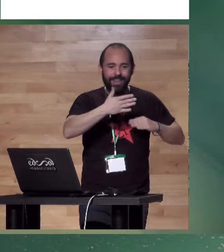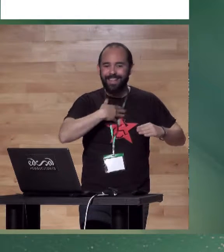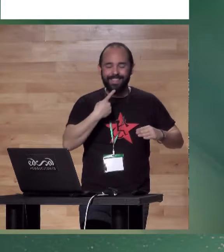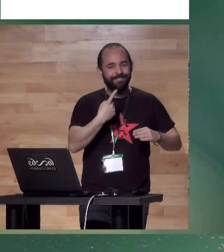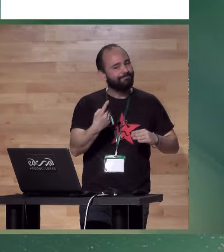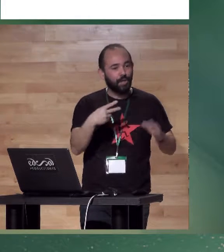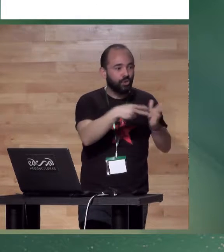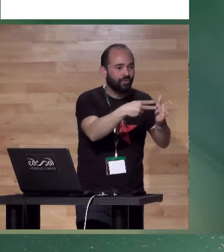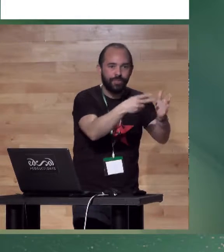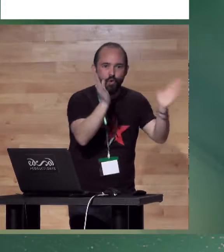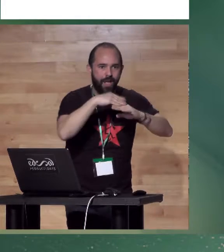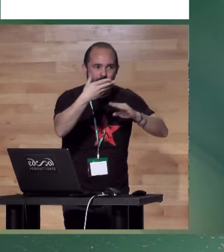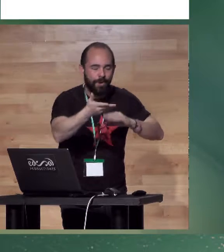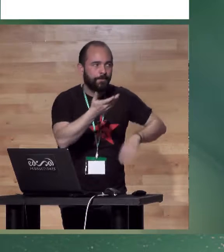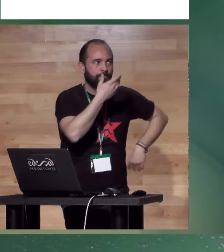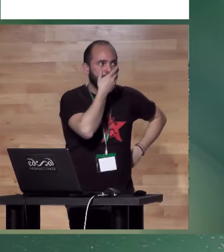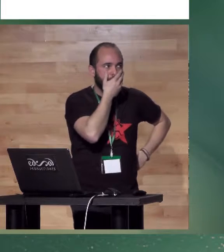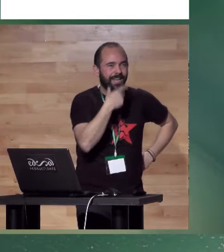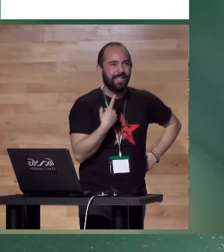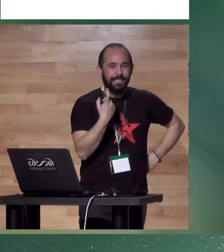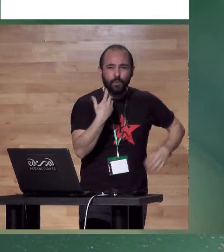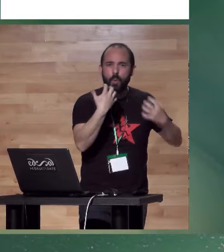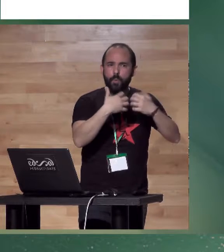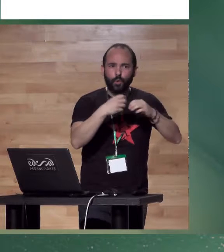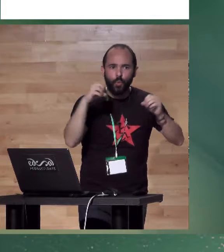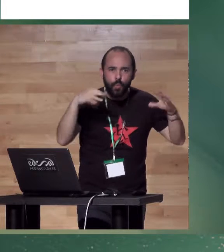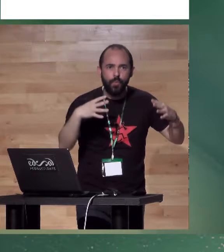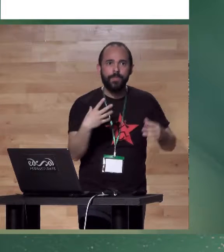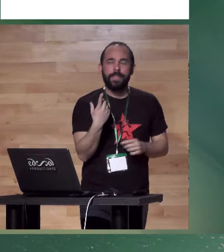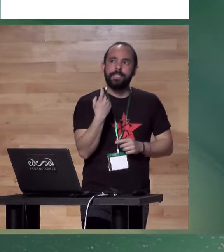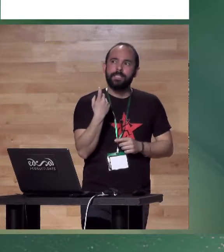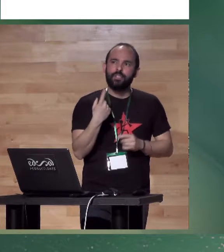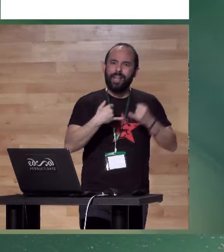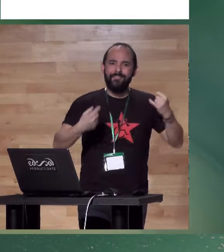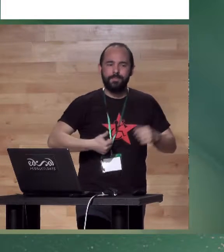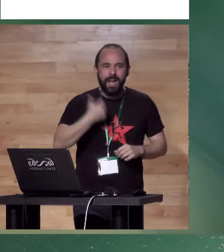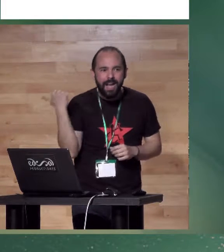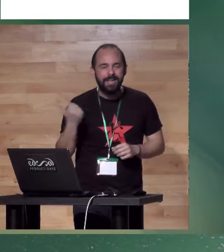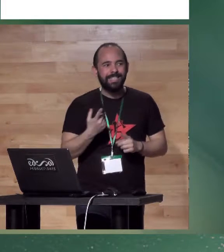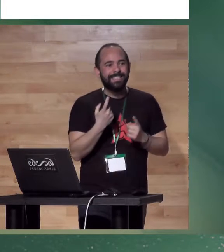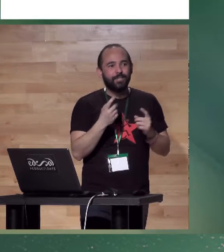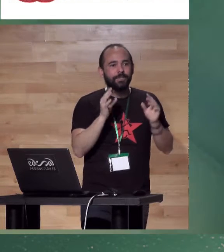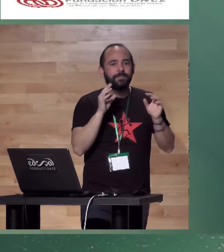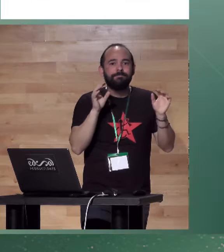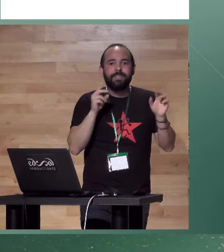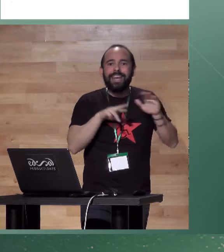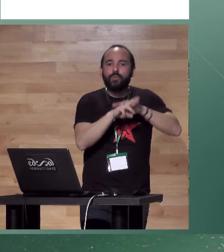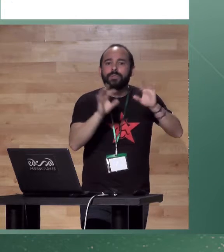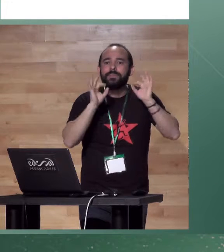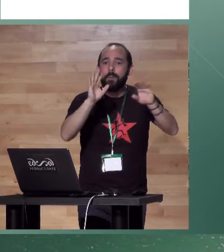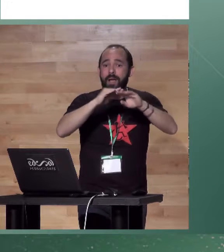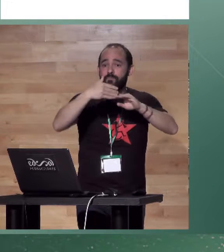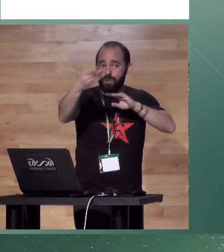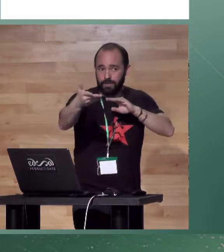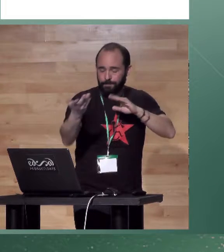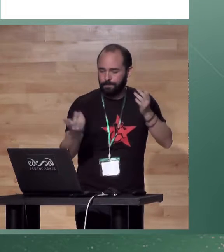ejemplo, la iluminación. Por ejemplo, no tenemos enchufes para enchufar los aparatos. ¿Cómo pongo la iluminación si no tengo